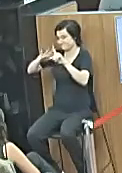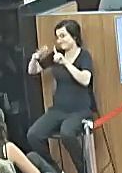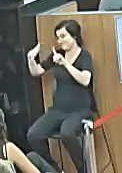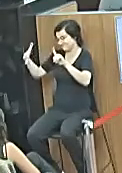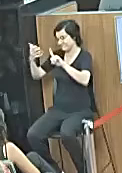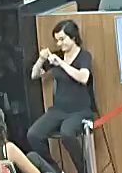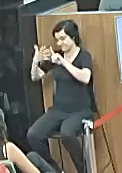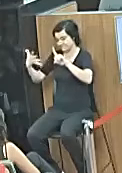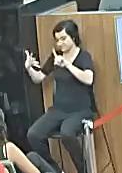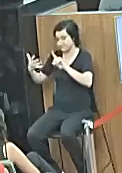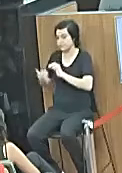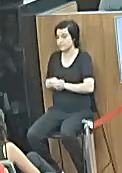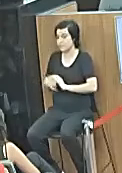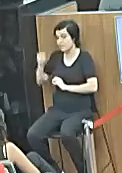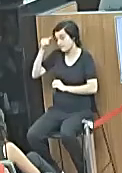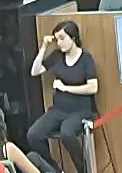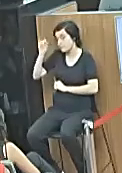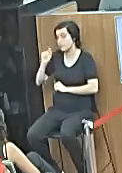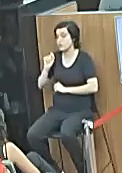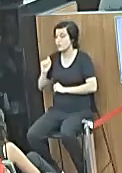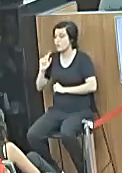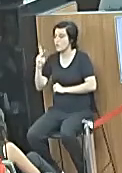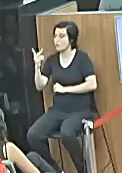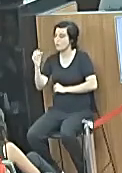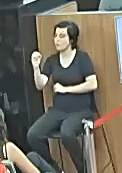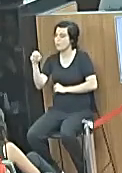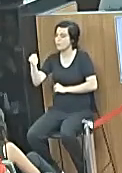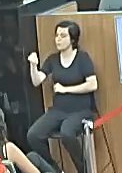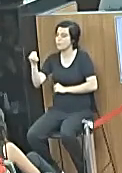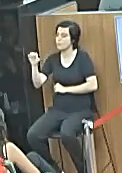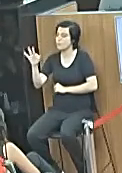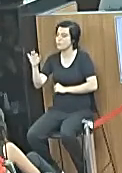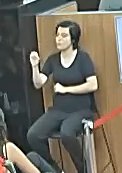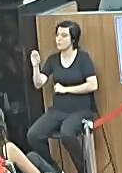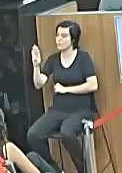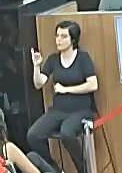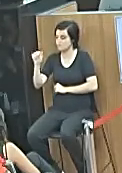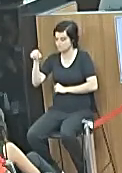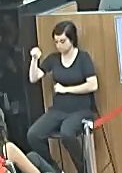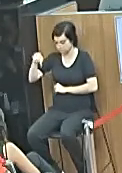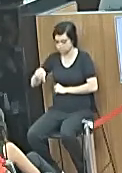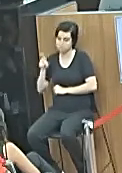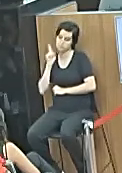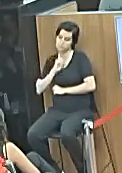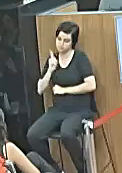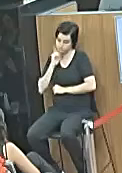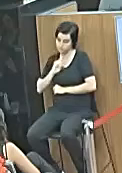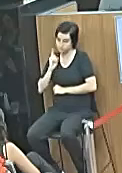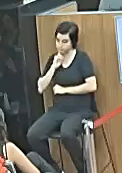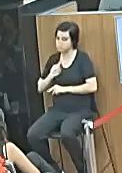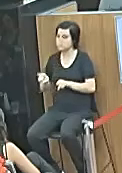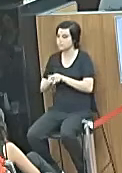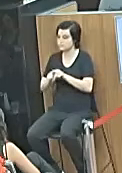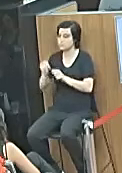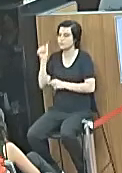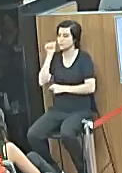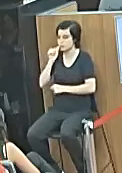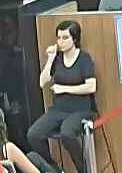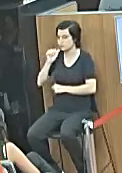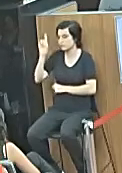minas sem homofobia de política para as mulheres da da pessoa com deficiência